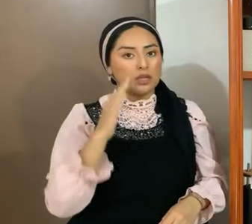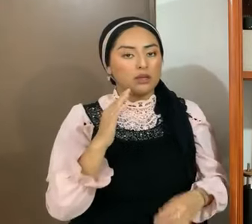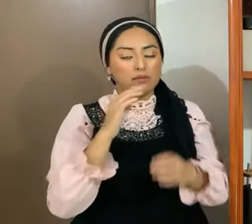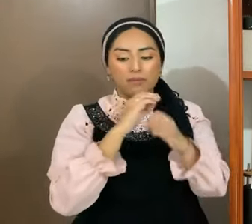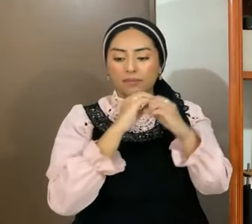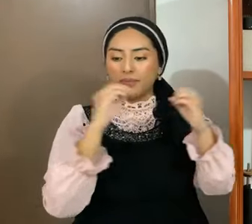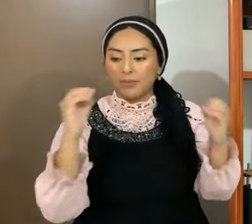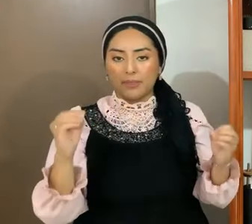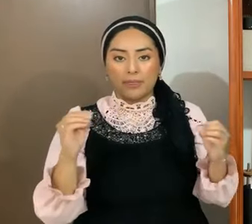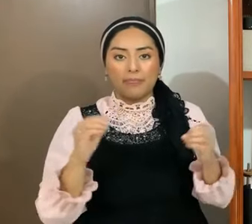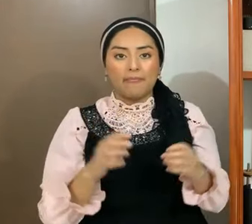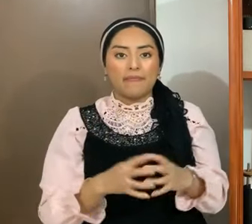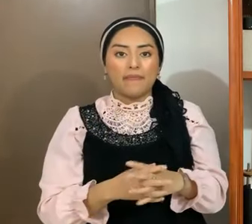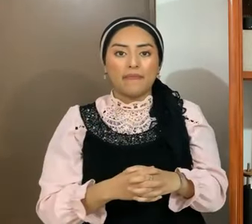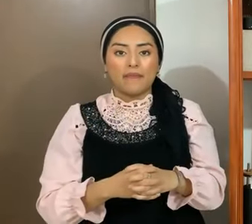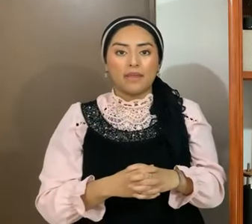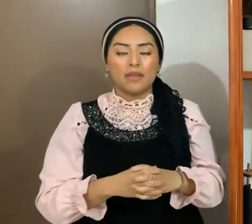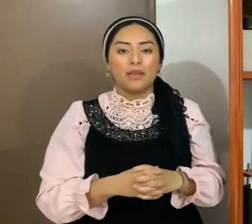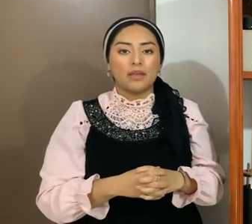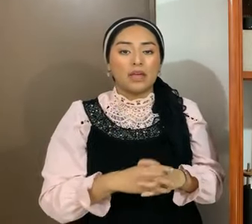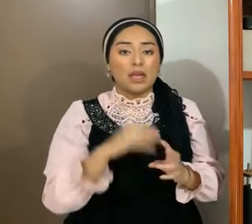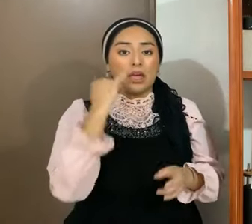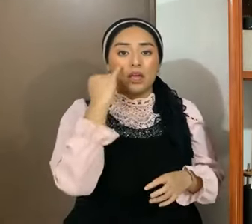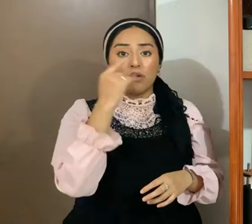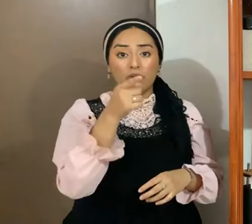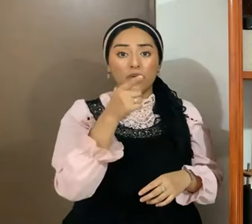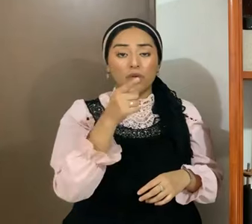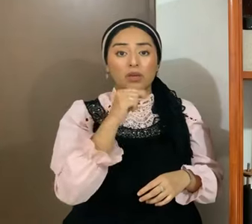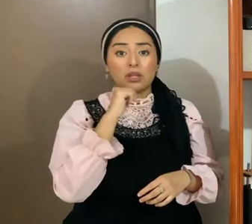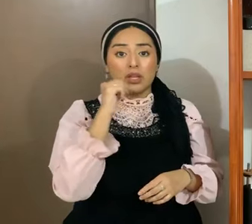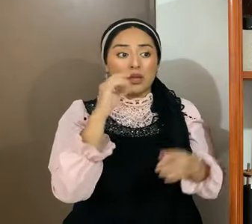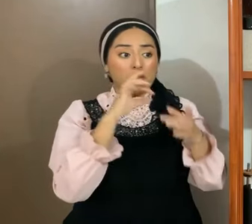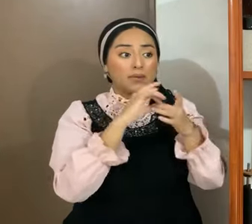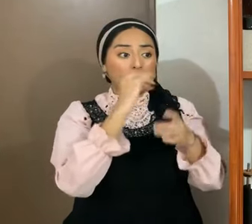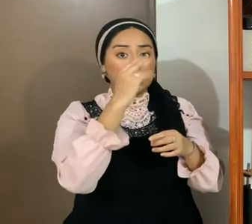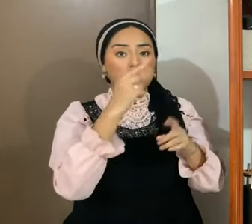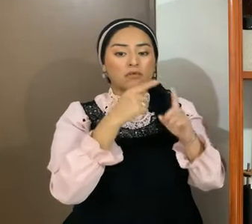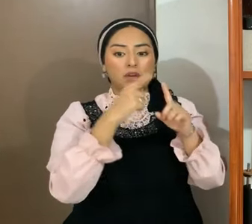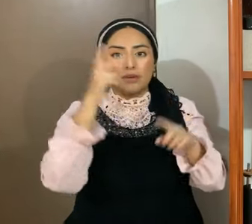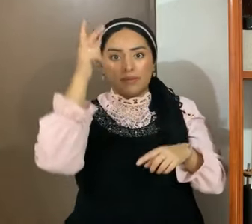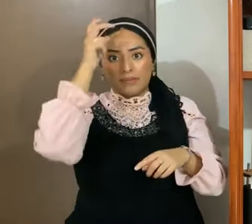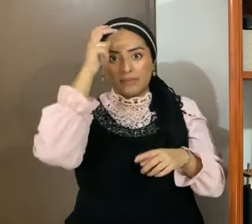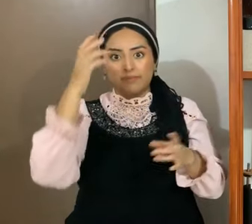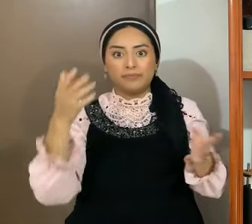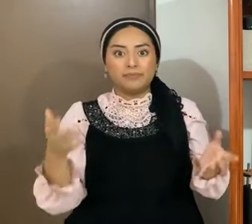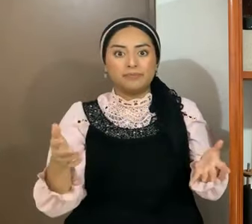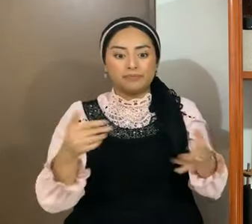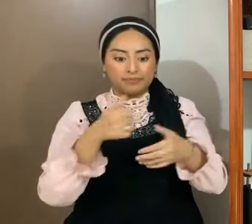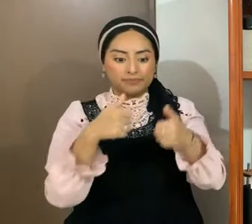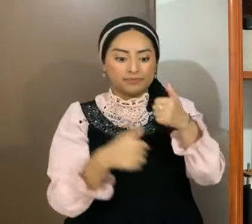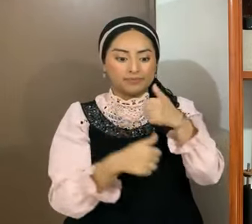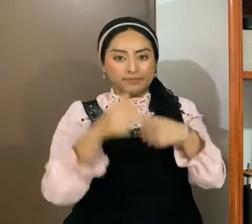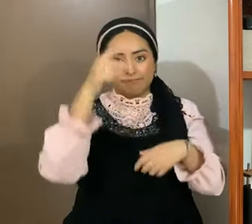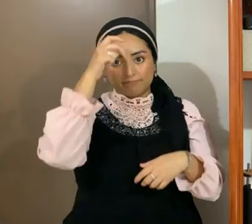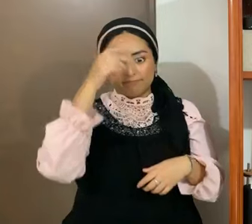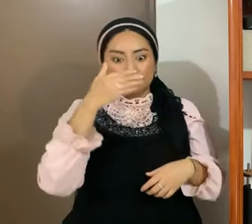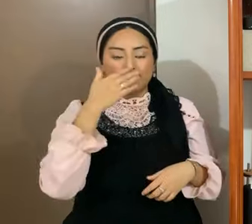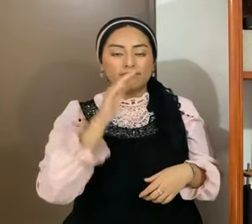Dios. Quien no es de Yahweh es del diablo. No lo digo yo, lo dice la palabra, porque están bajo el dominio del